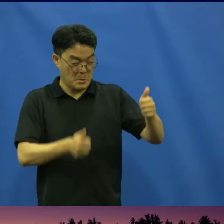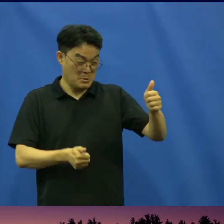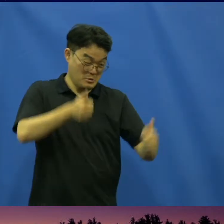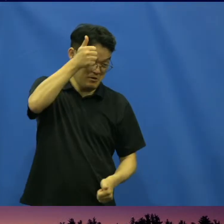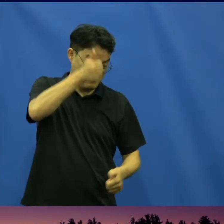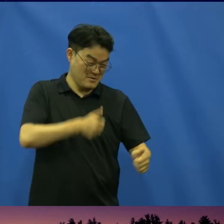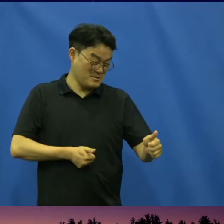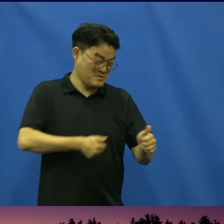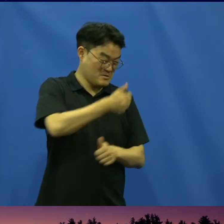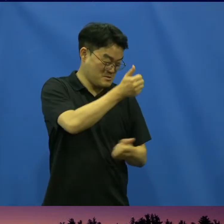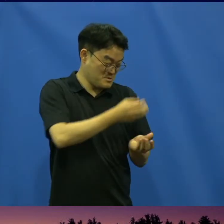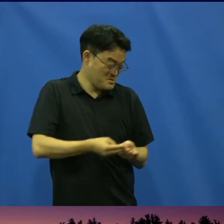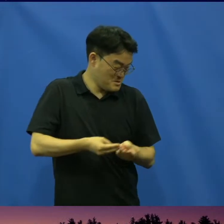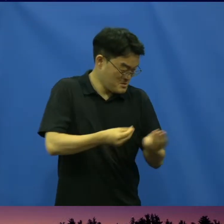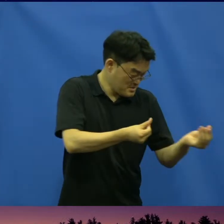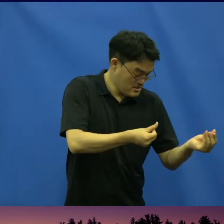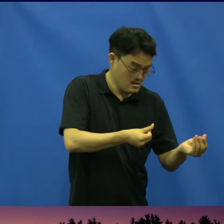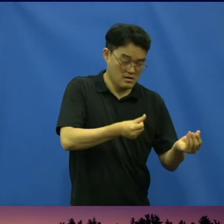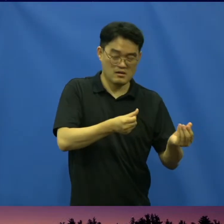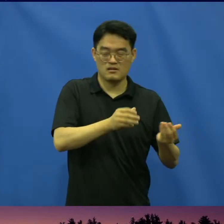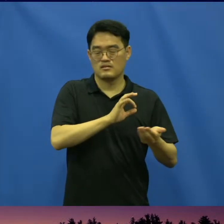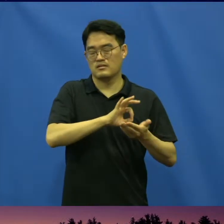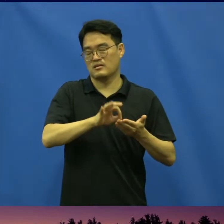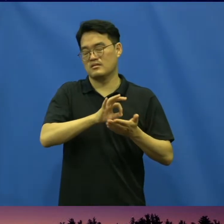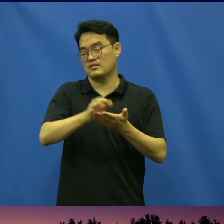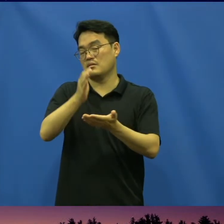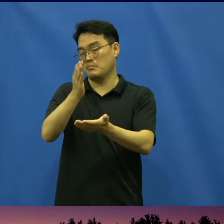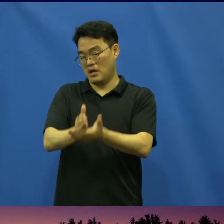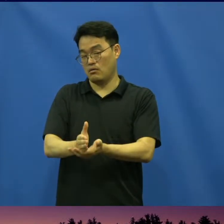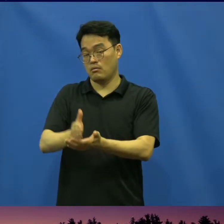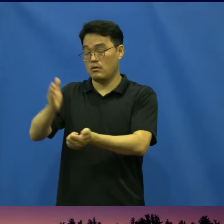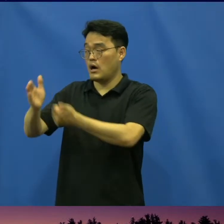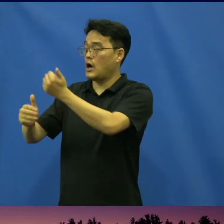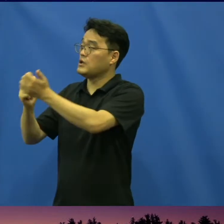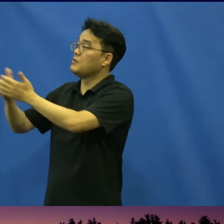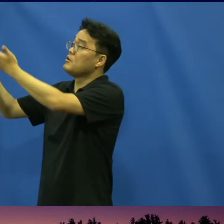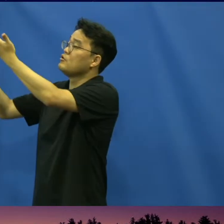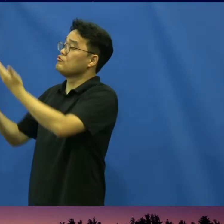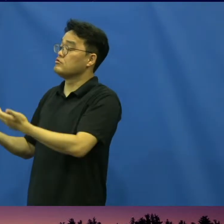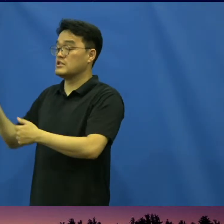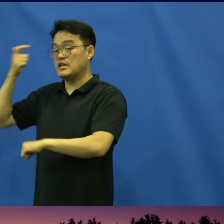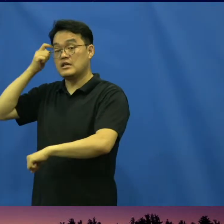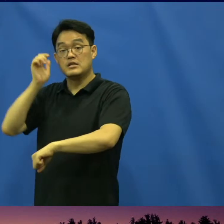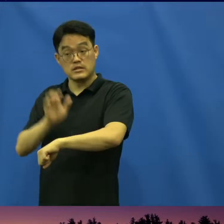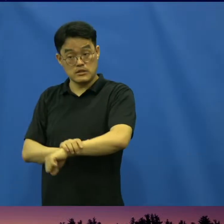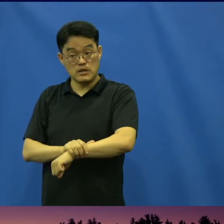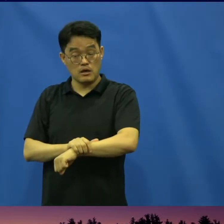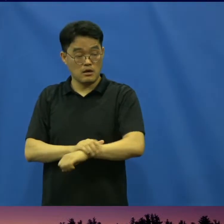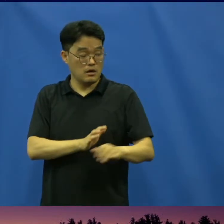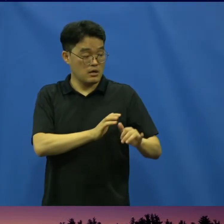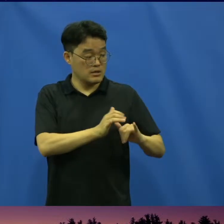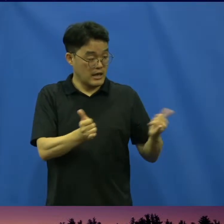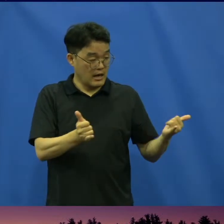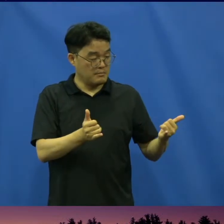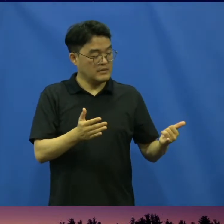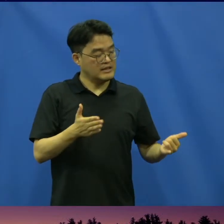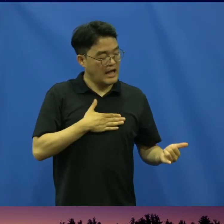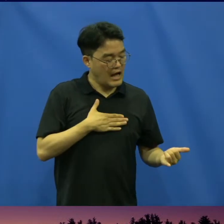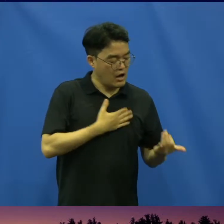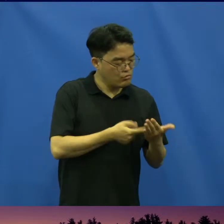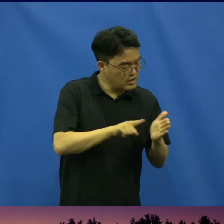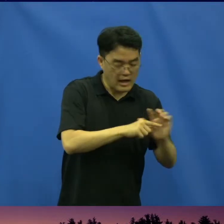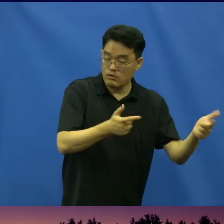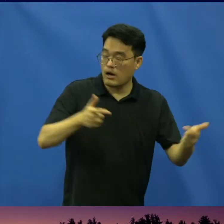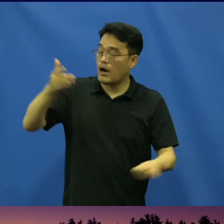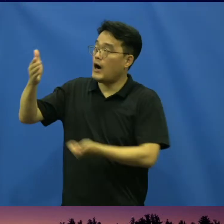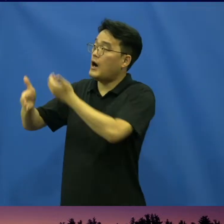하나님이 지혜와 지식을 주신 목적을 알아야 돼요. 하나님이 주신 지혜를 하나님을 위해 사용해야 돼요. 그러면 갈수록 그 지혜와 지식은 더